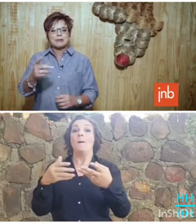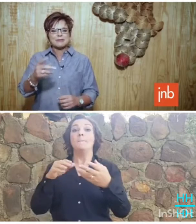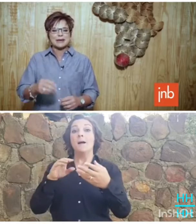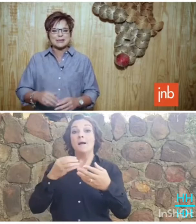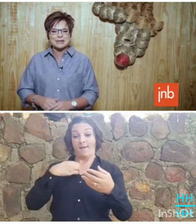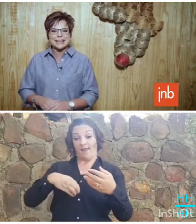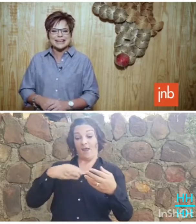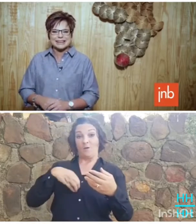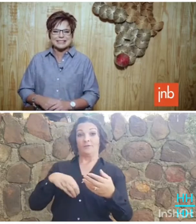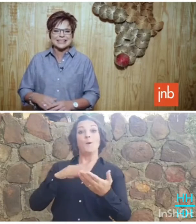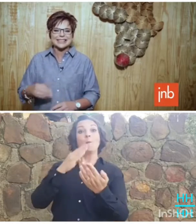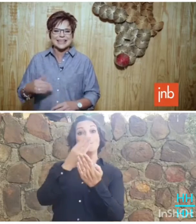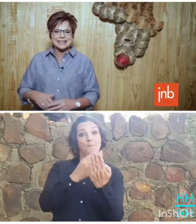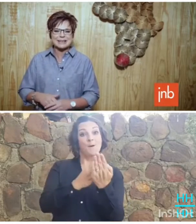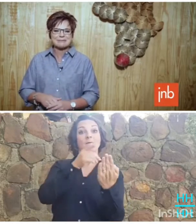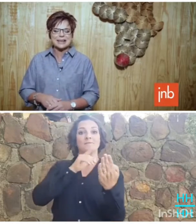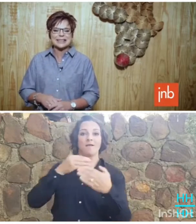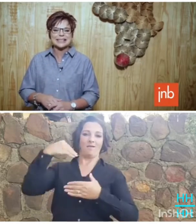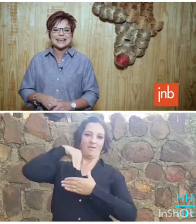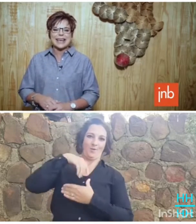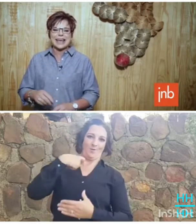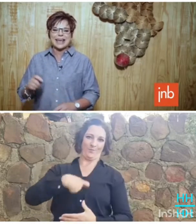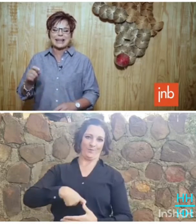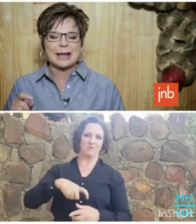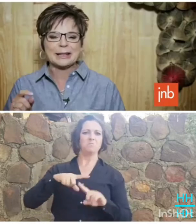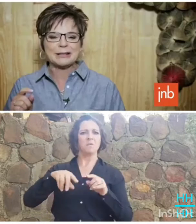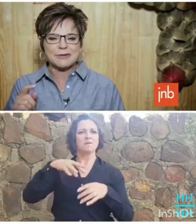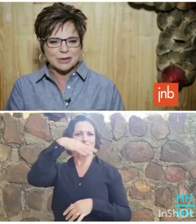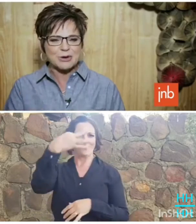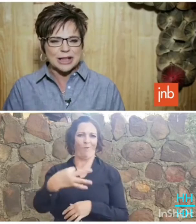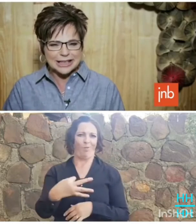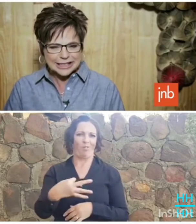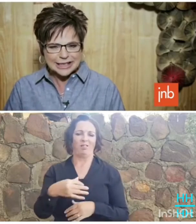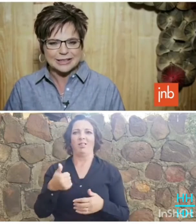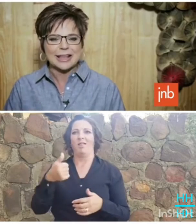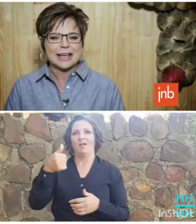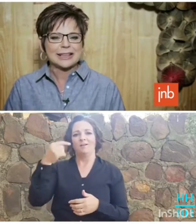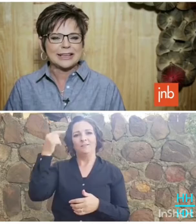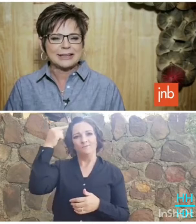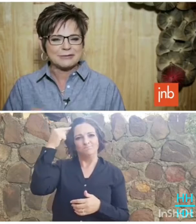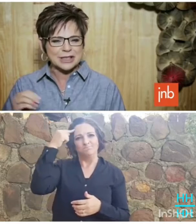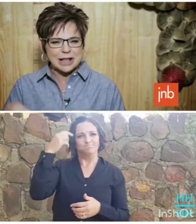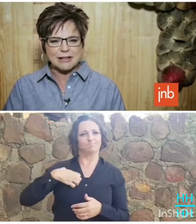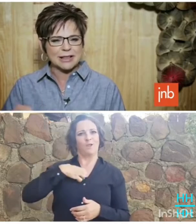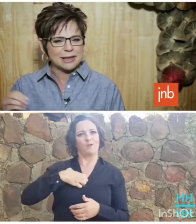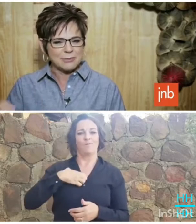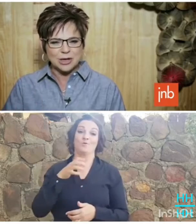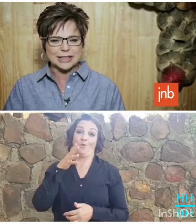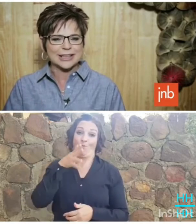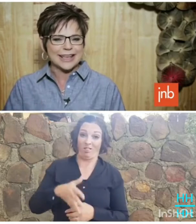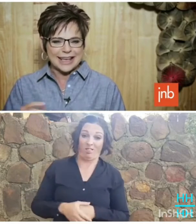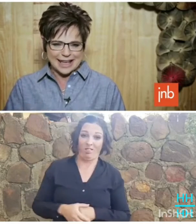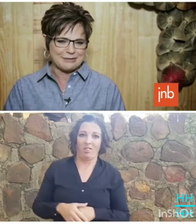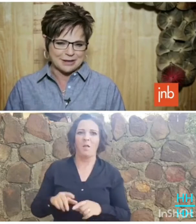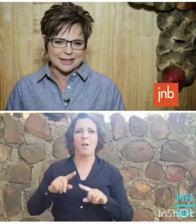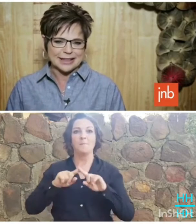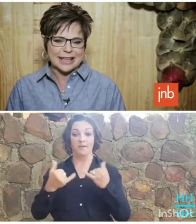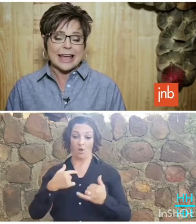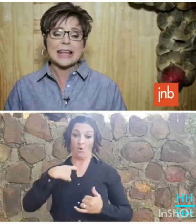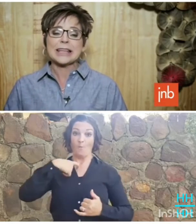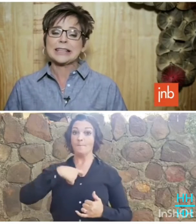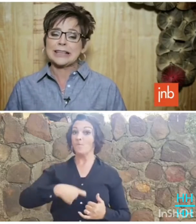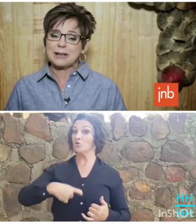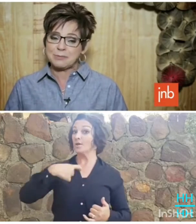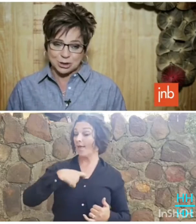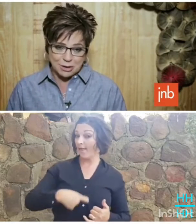Die bybel verwees ook na die karakter as die innerlijke mens en dit verwees ook na die siel die verstand die emosie en die wil.